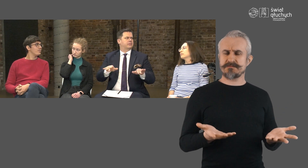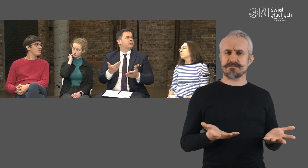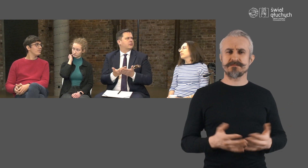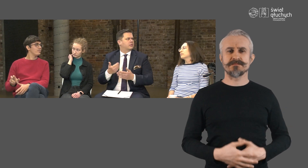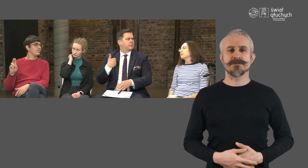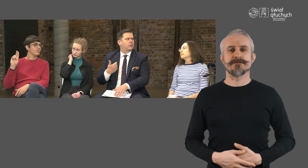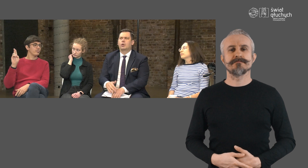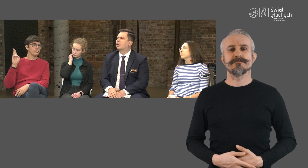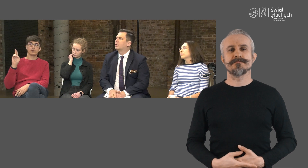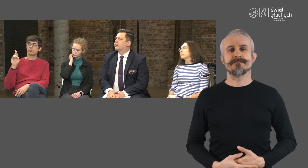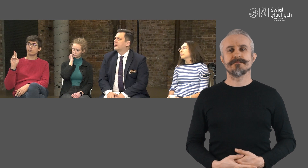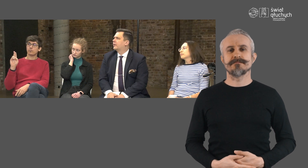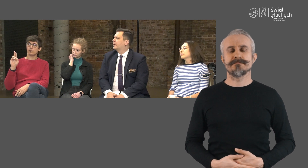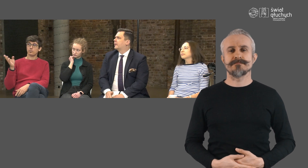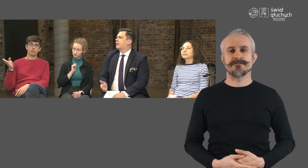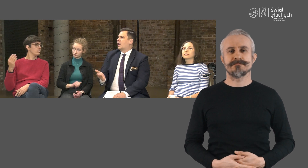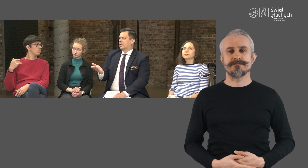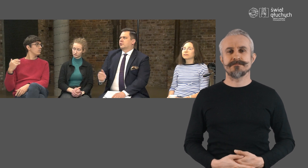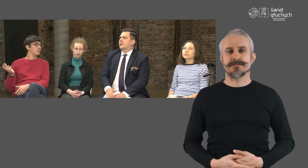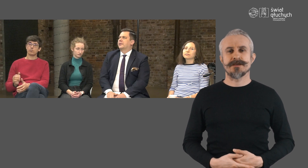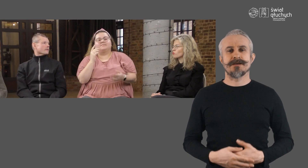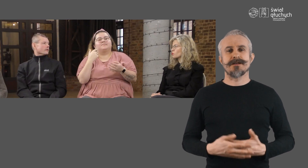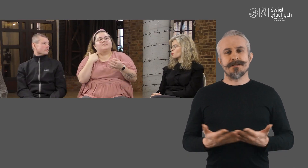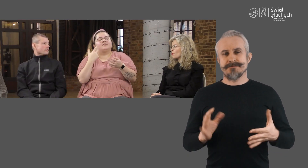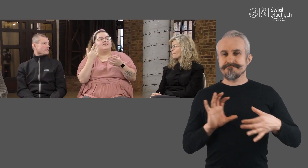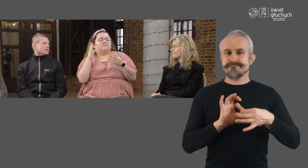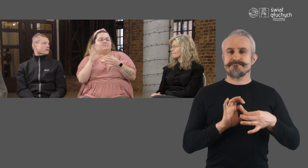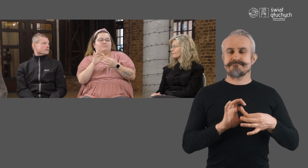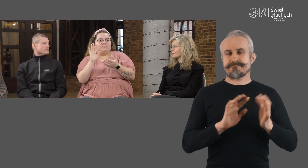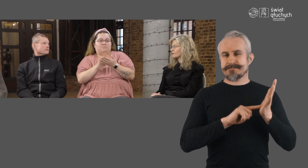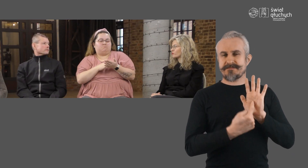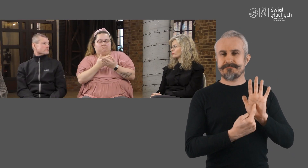do szkoły masowej?